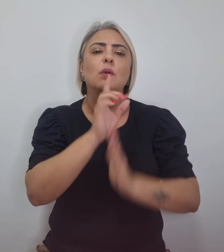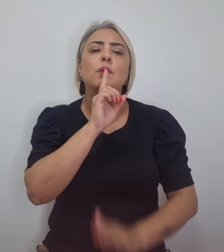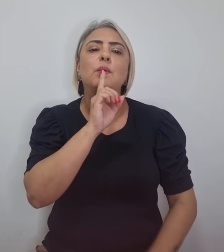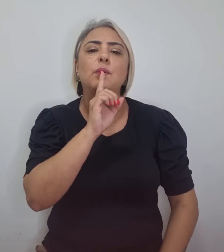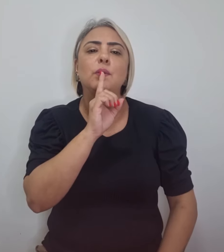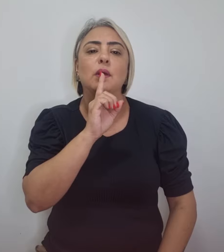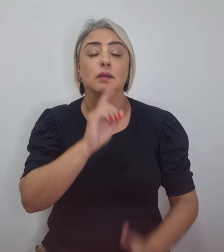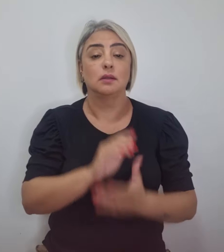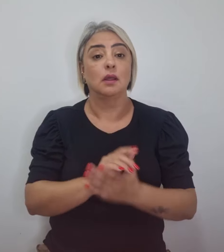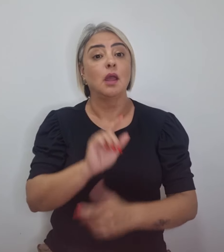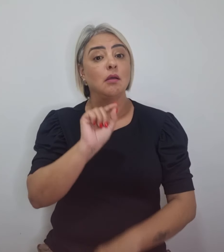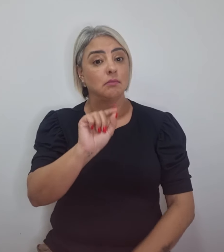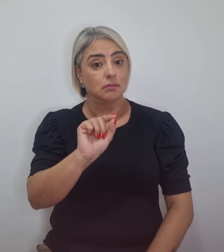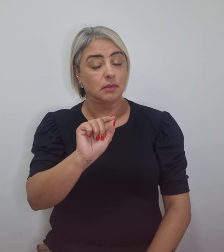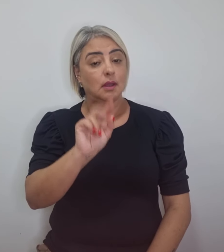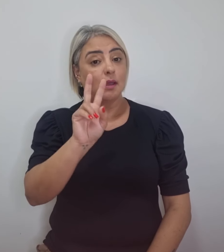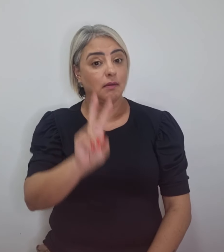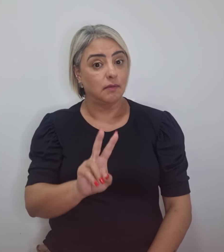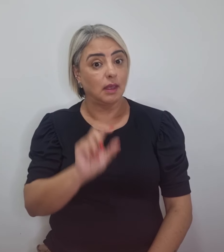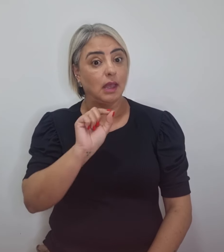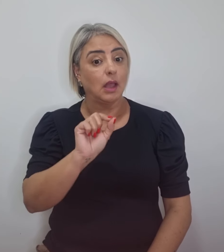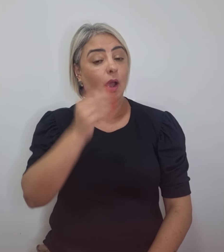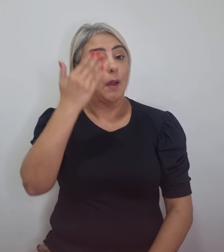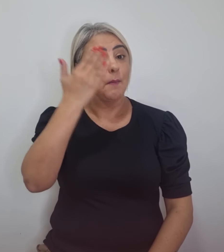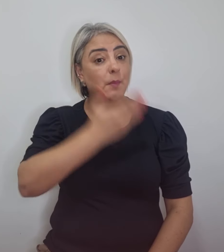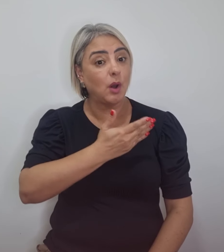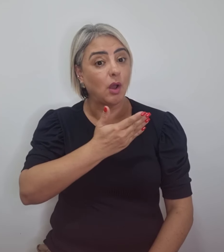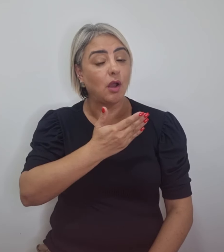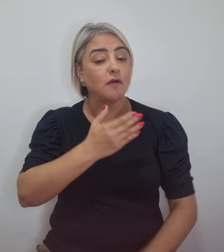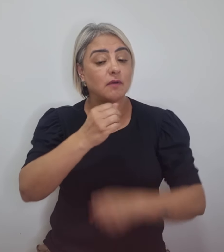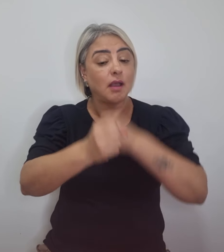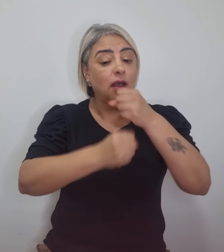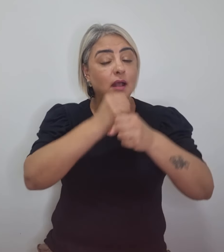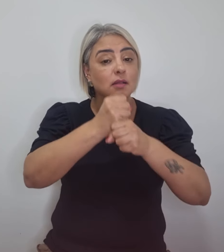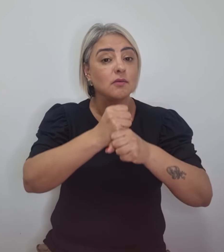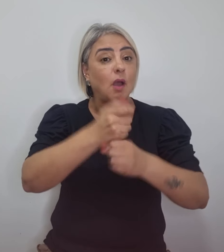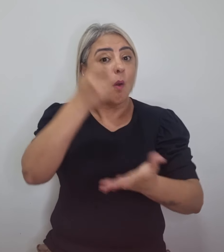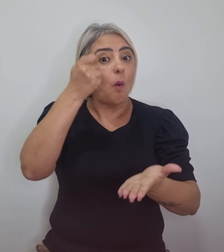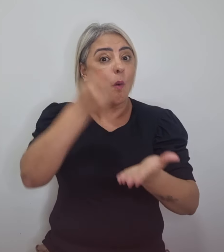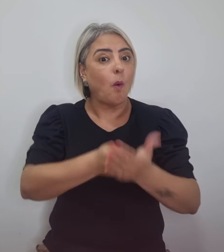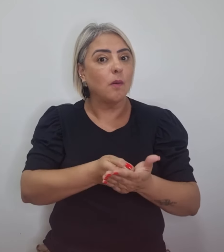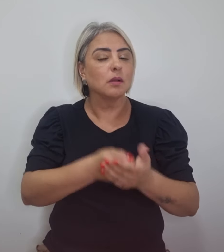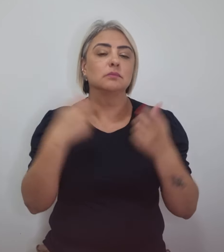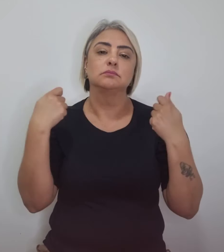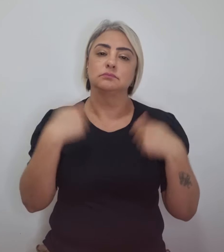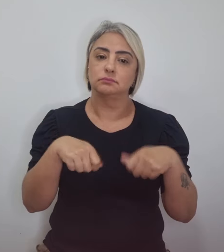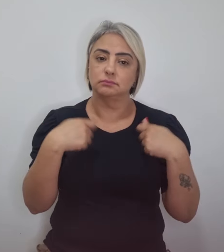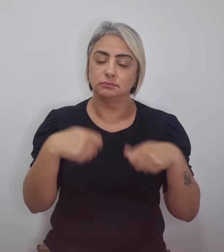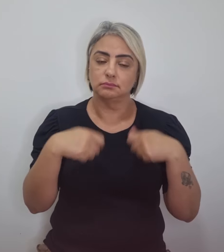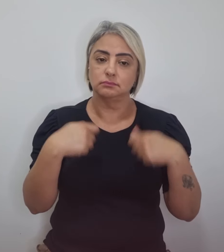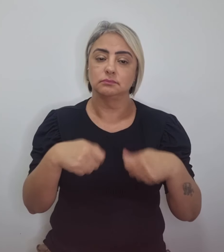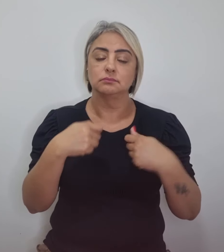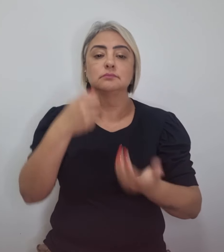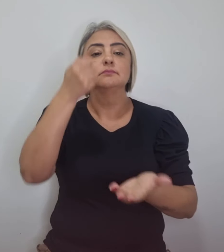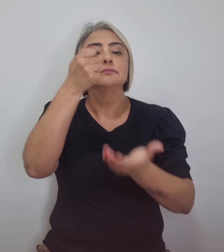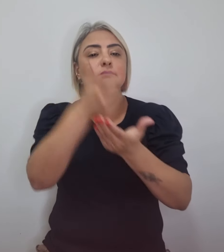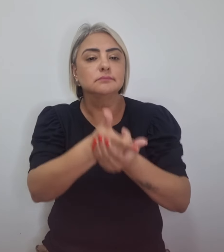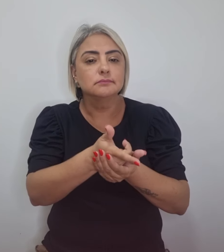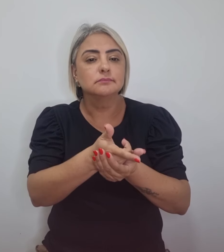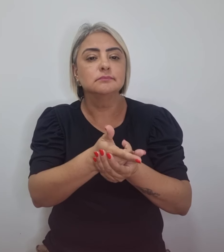uma vez que é uma comprovação anual obrigatória e necessária para o pagamento regular de